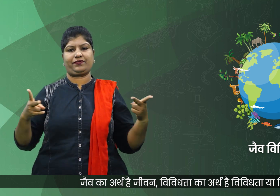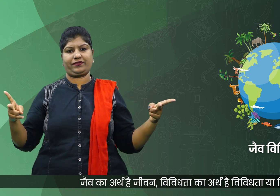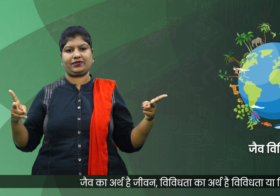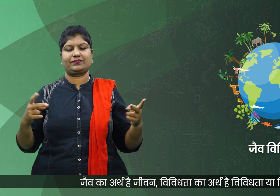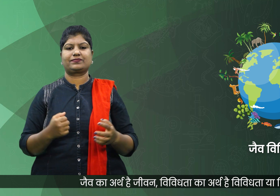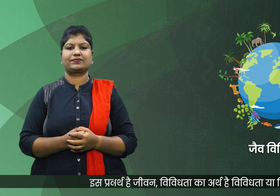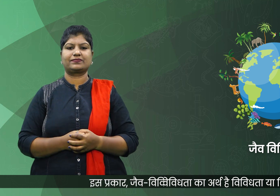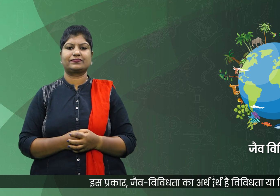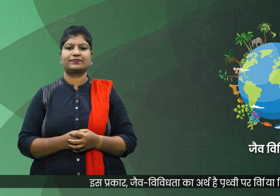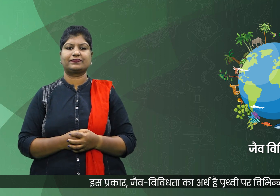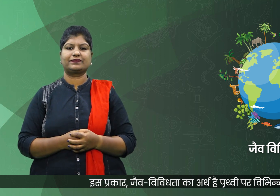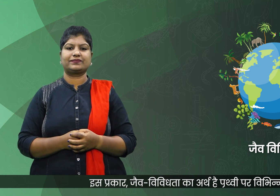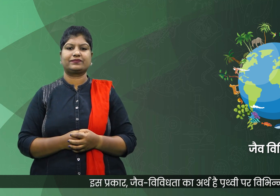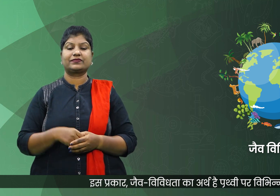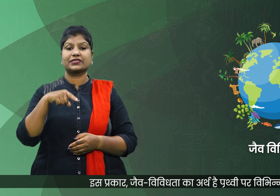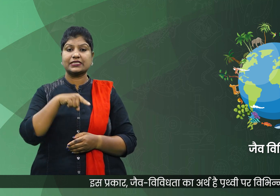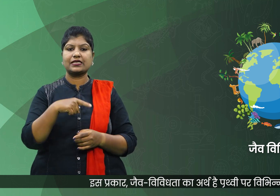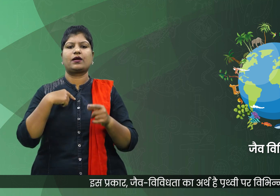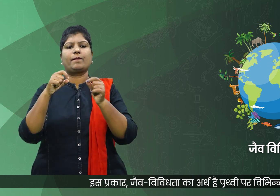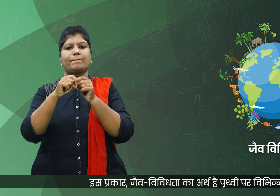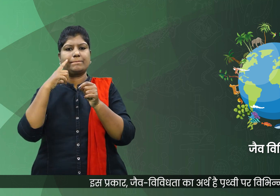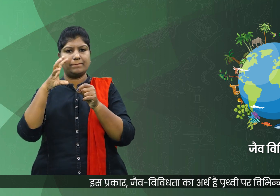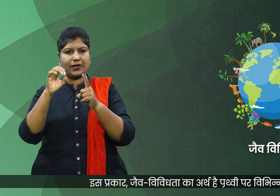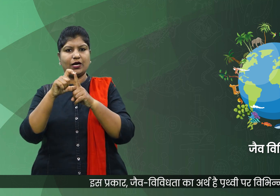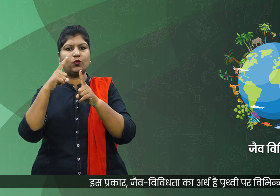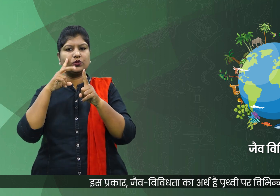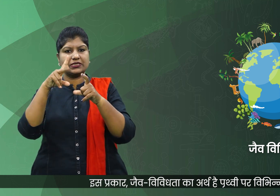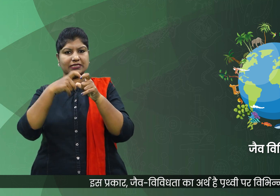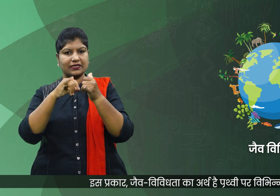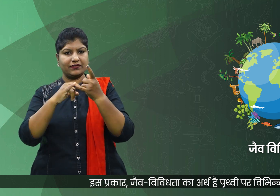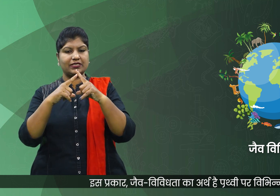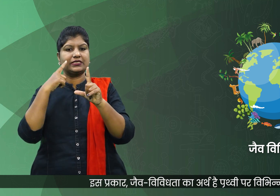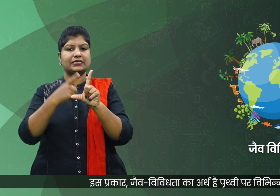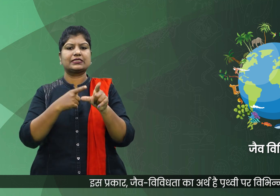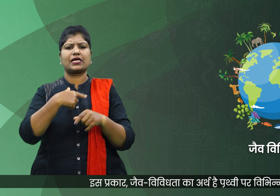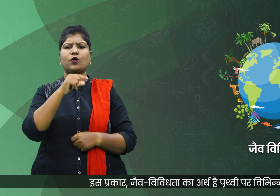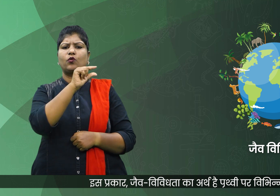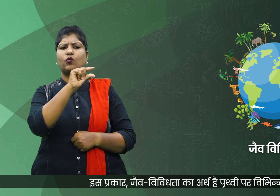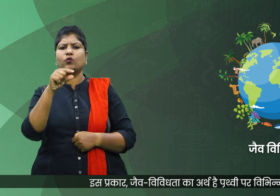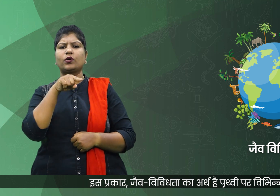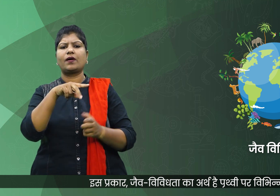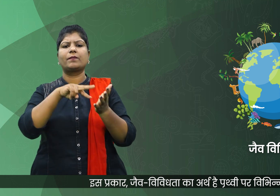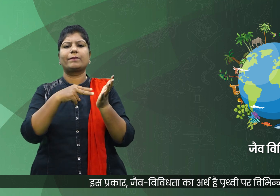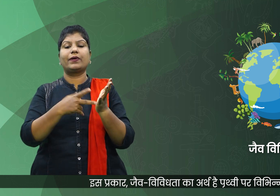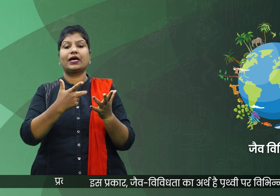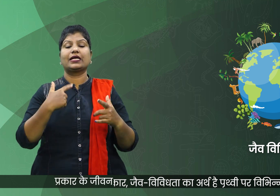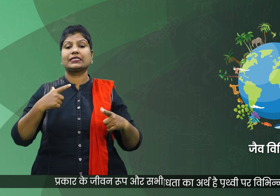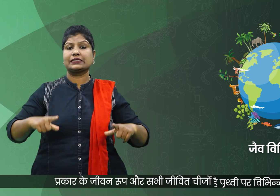इस प्रकार जैव विवित्ता का आर्थ है पृत्वी पर विविन्न प्रकार के जीवन रूप